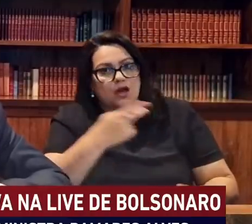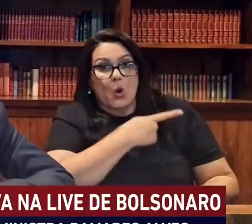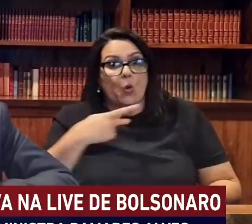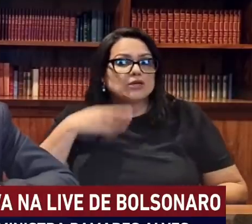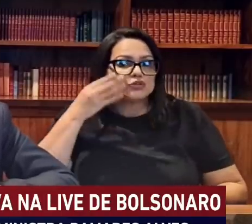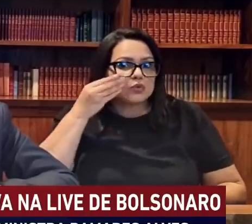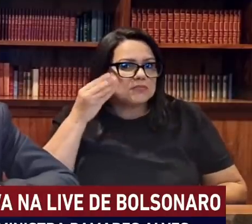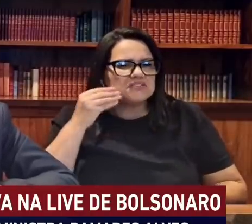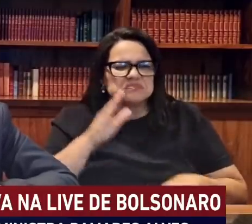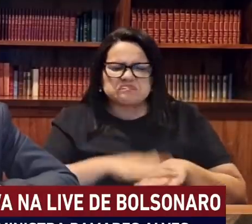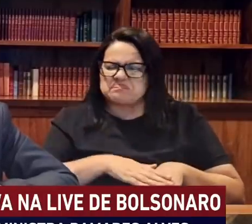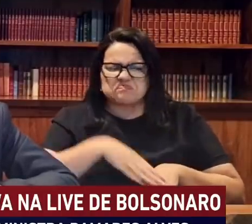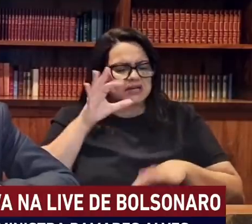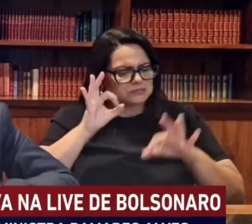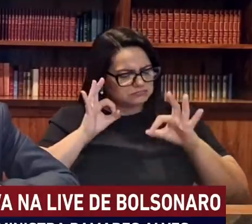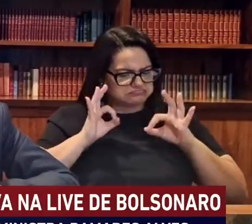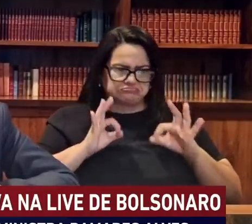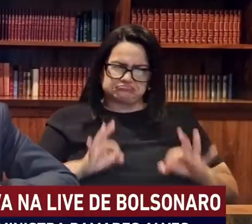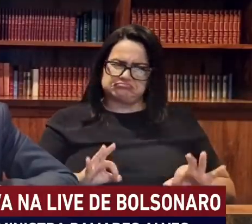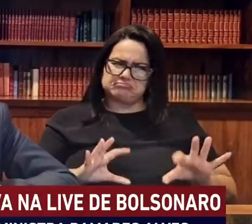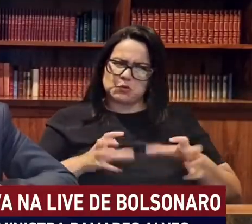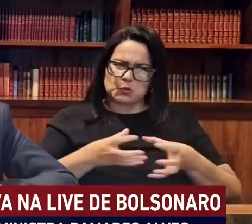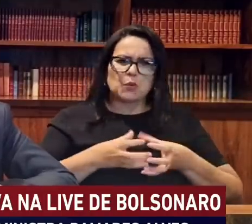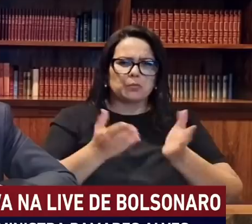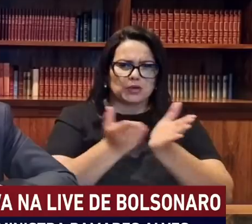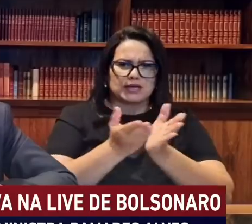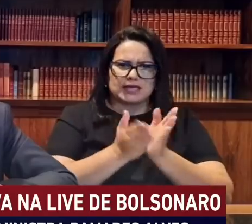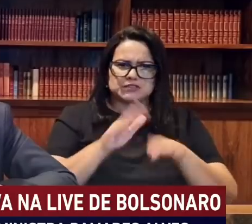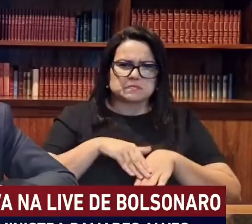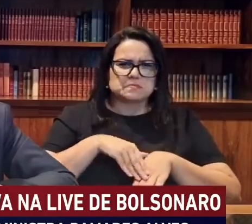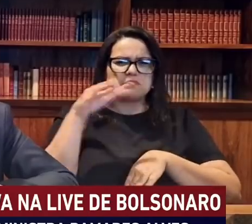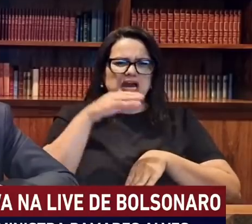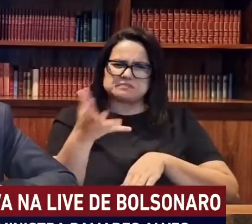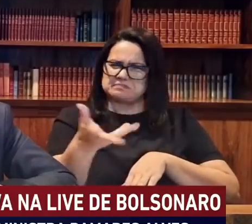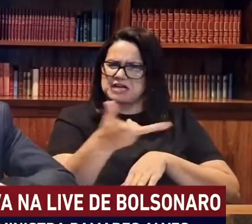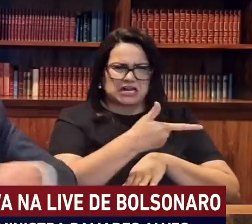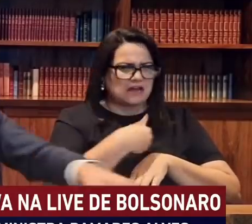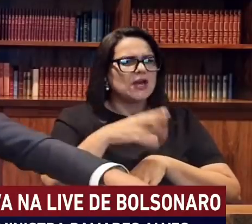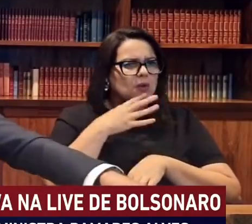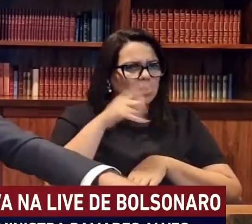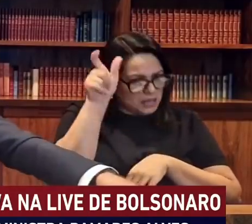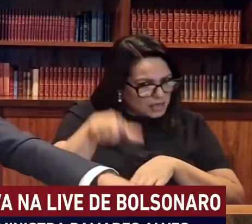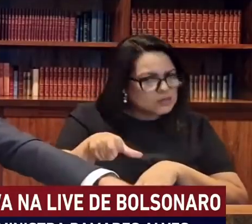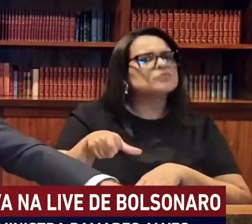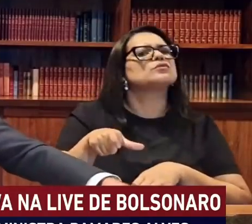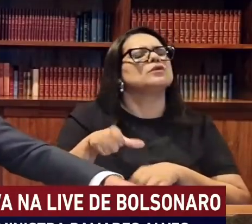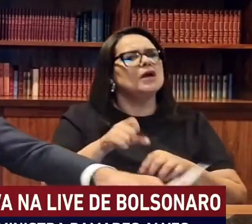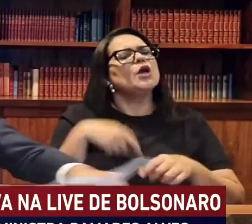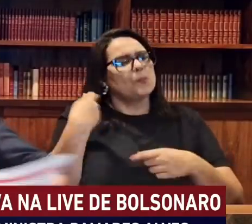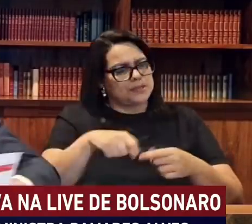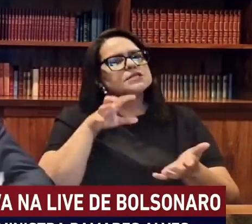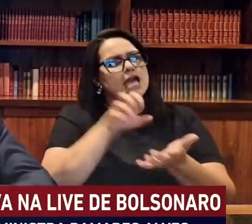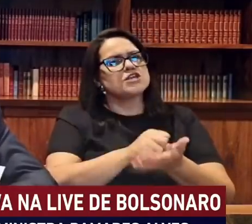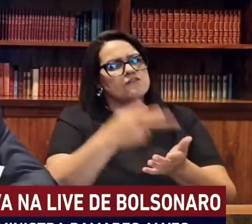uma das pessoas mais honradas do segmento evangélico, uma das pessoas mais incríveis que eu conheço e eu precisava fazer esse